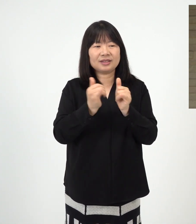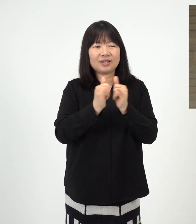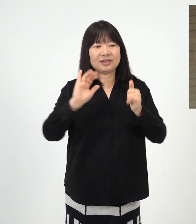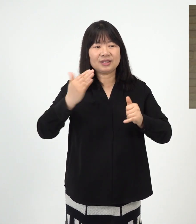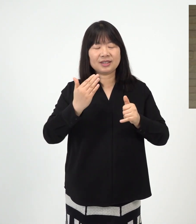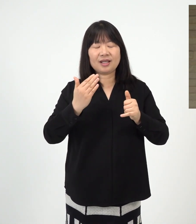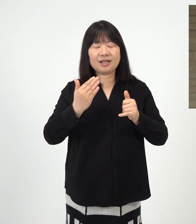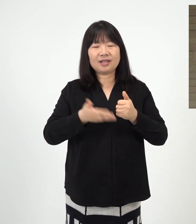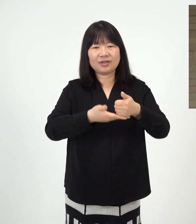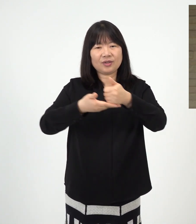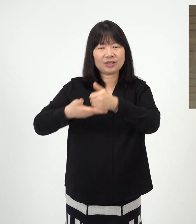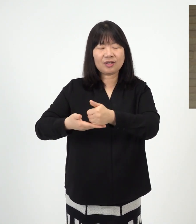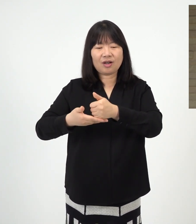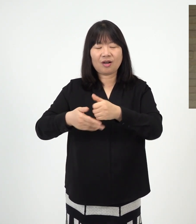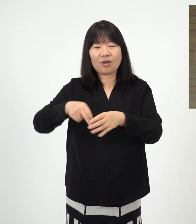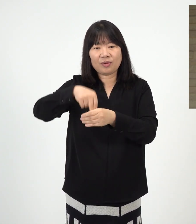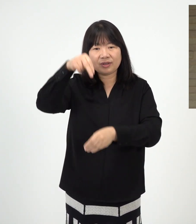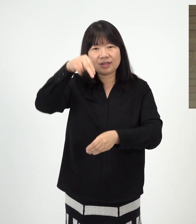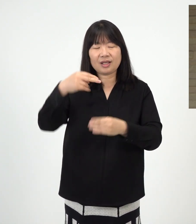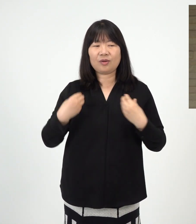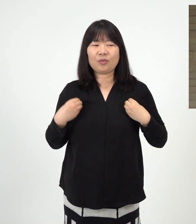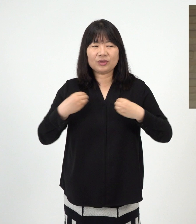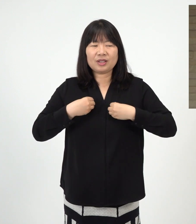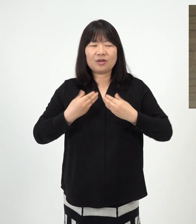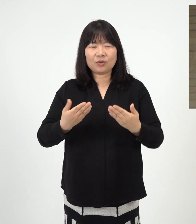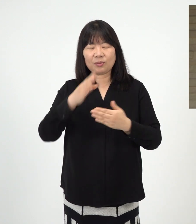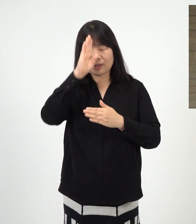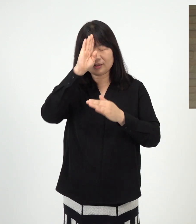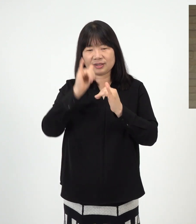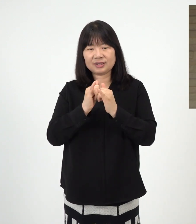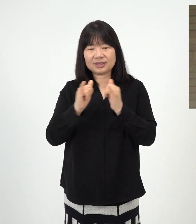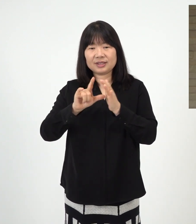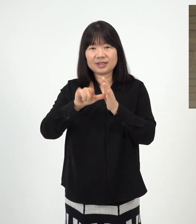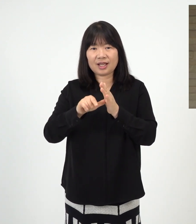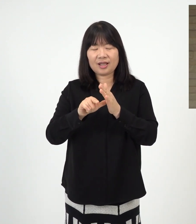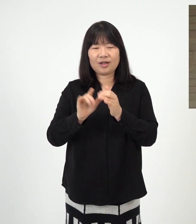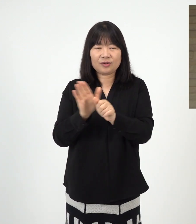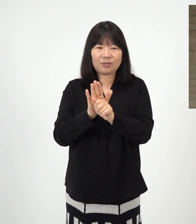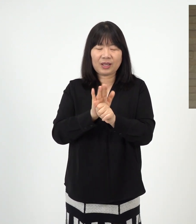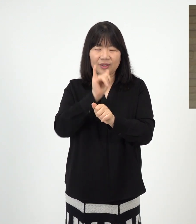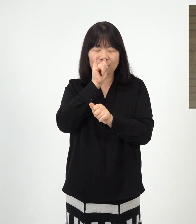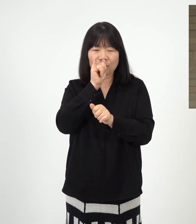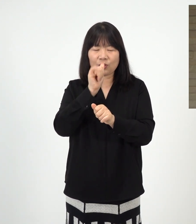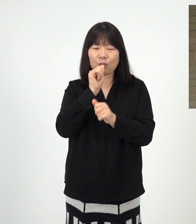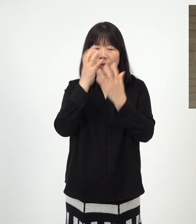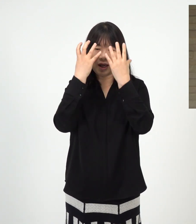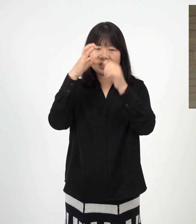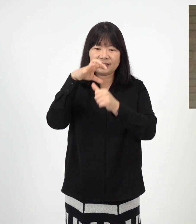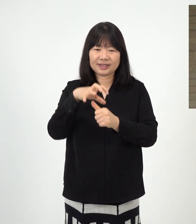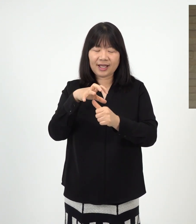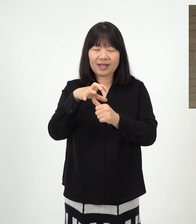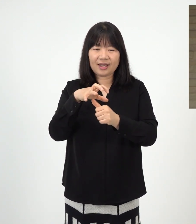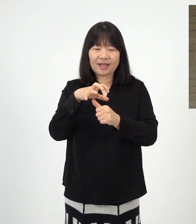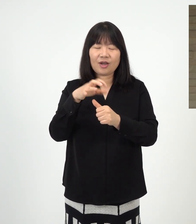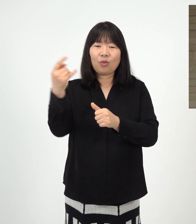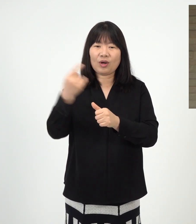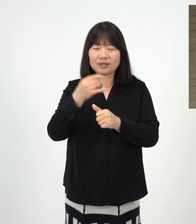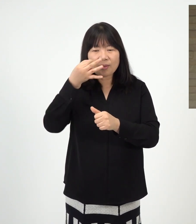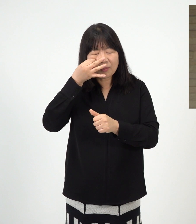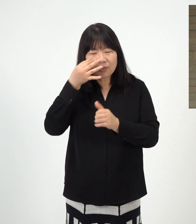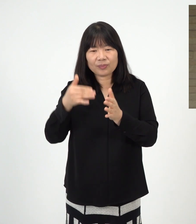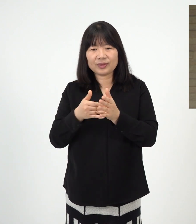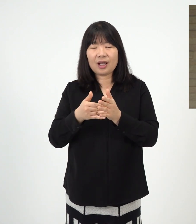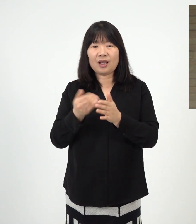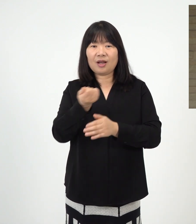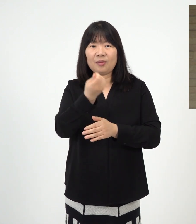영접하였고, 헐벗었을 때 옷을 입혔고, 병들었을 때 돌보았고, 옥에 갇혔을 때 와서 보았느니라. 모두 몇